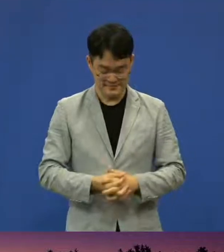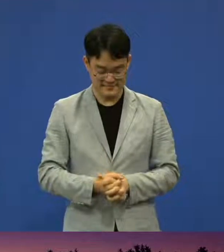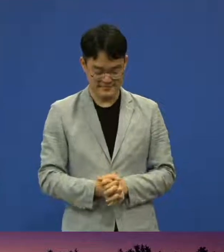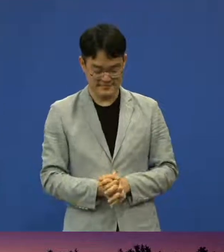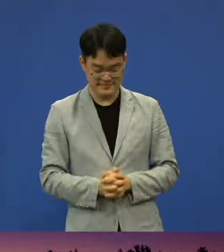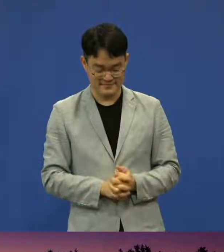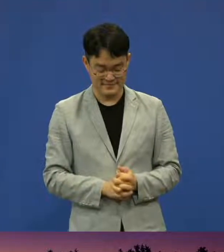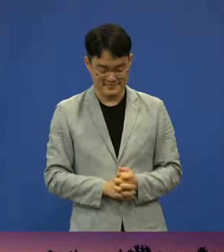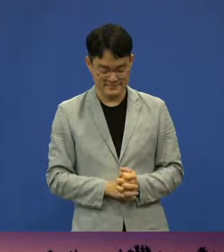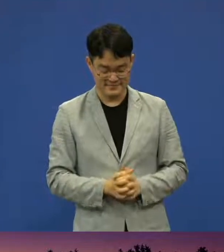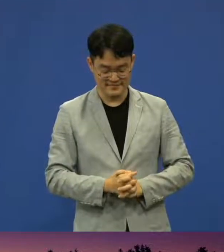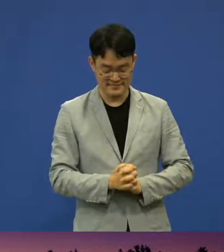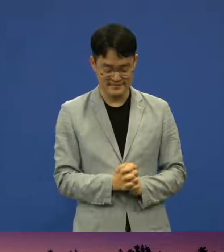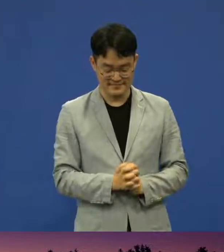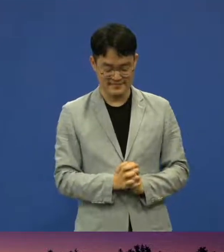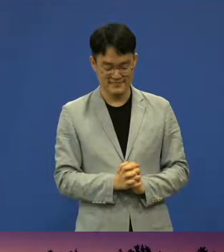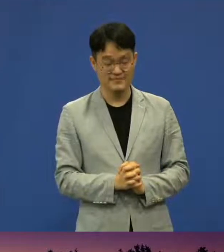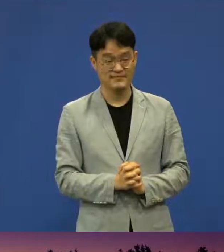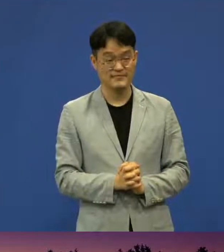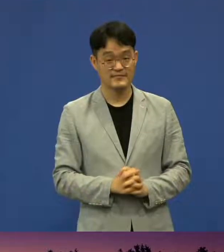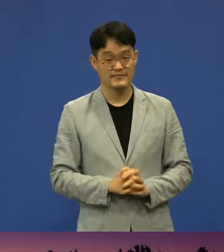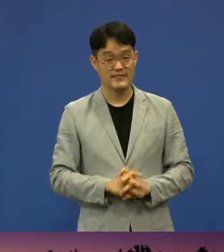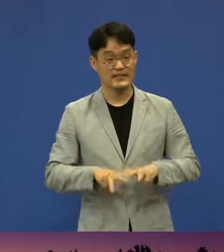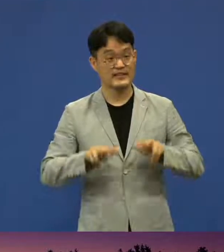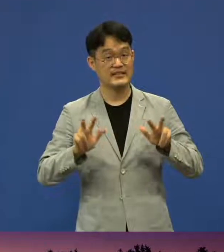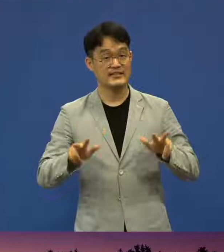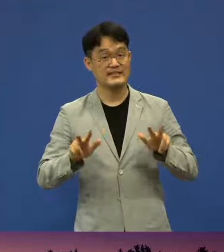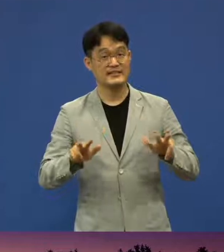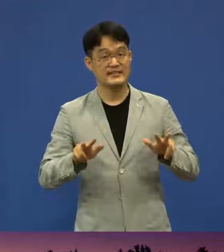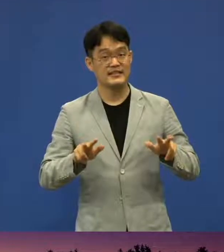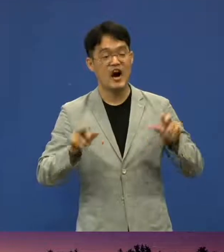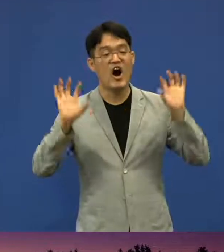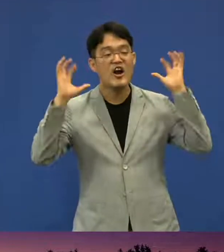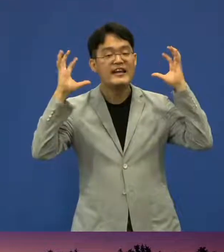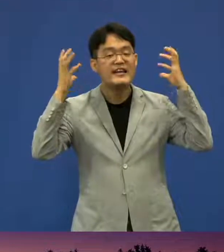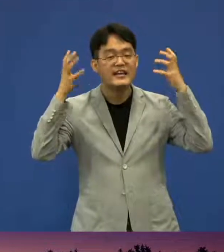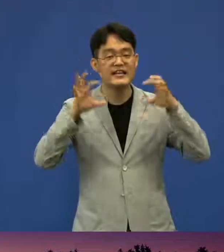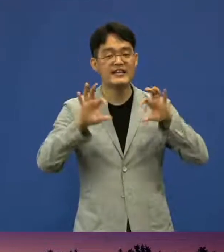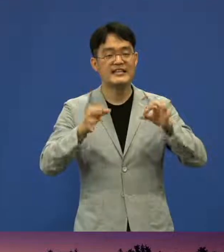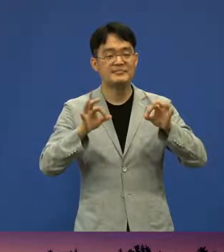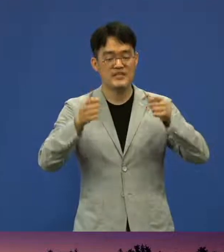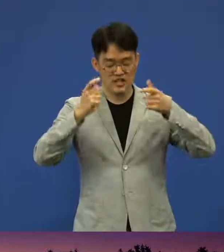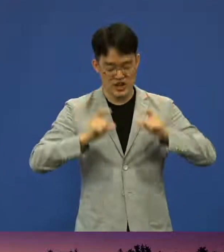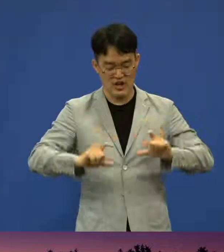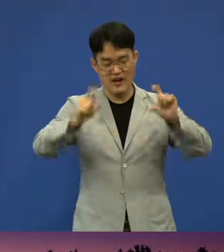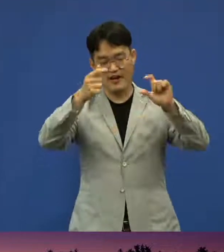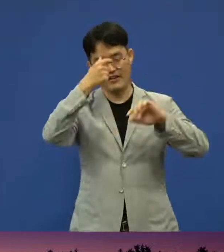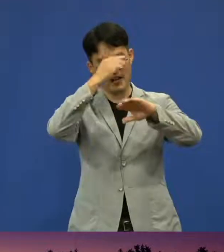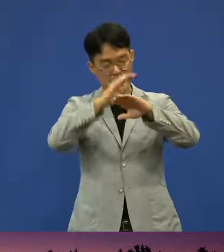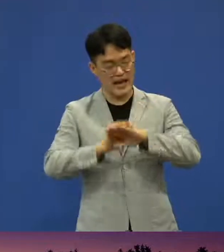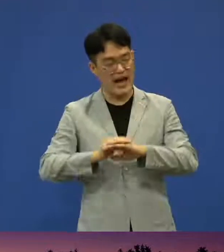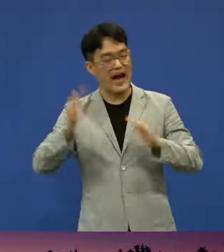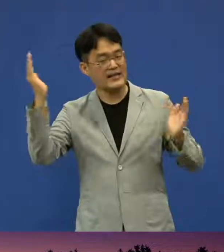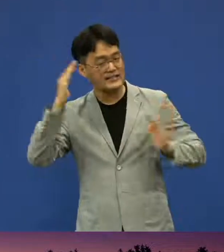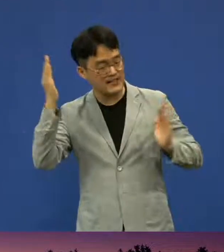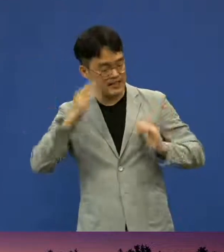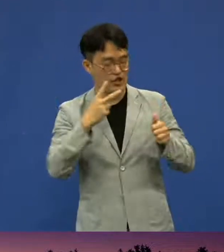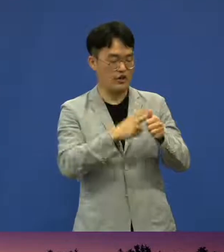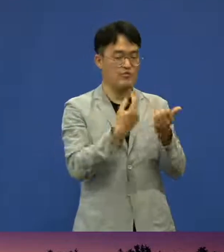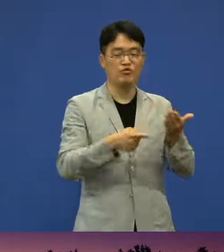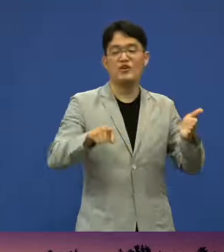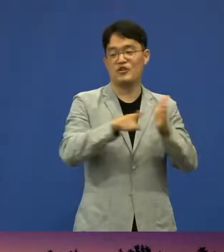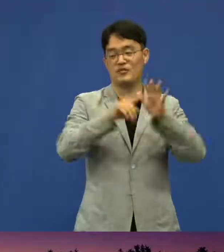네, 아마 들리진 않고 지금은 못 보겠지만 어린이 금요철야 미취학 취학부서 선생님들, 우리 학생들